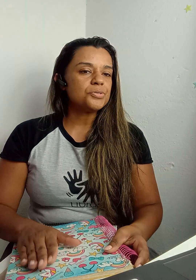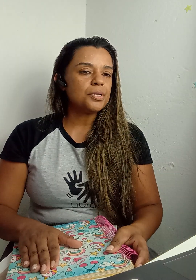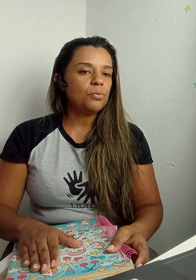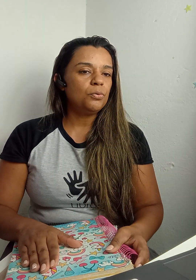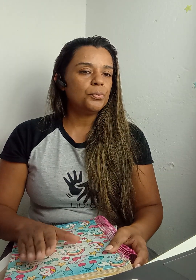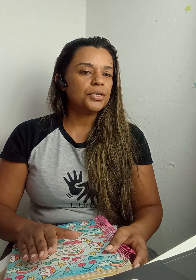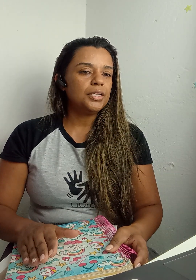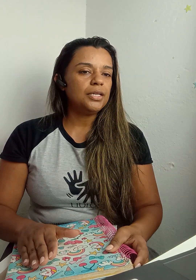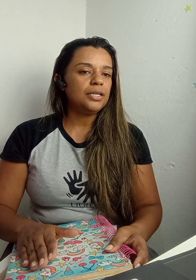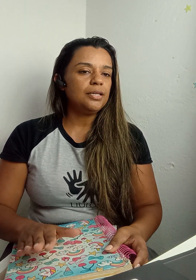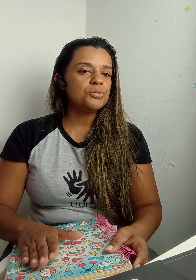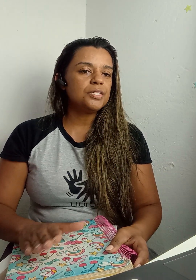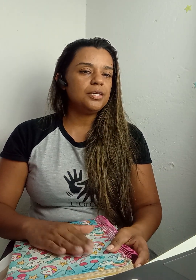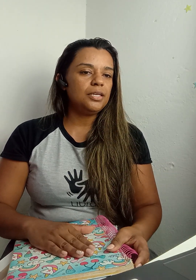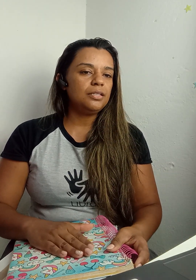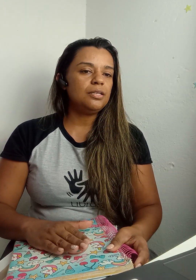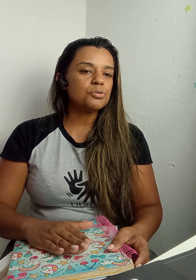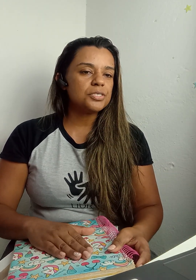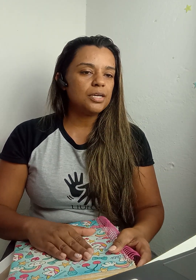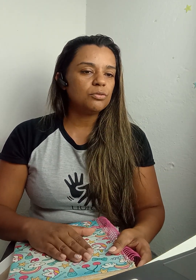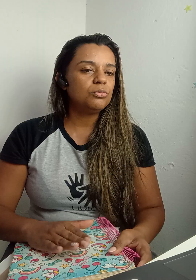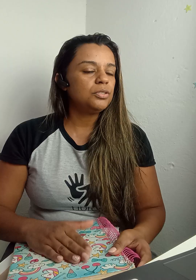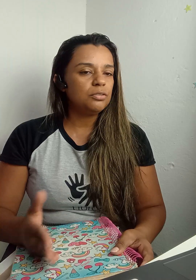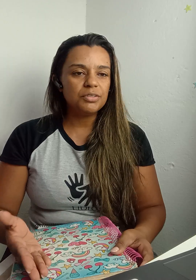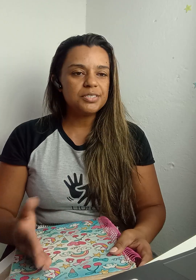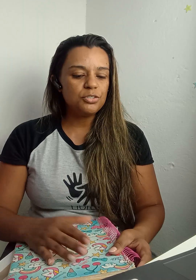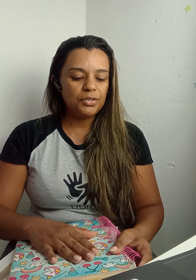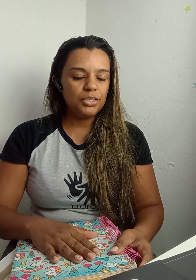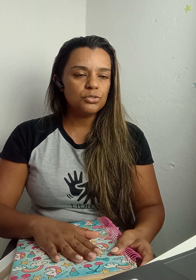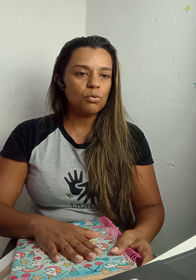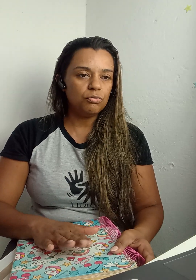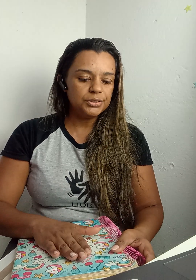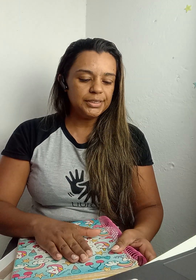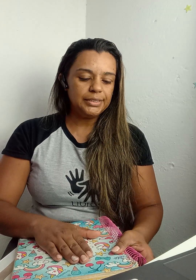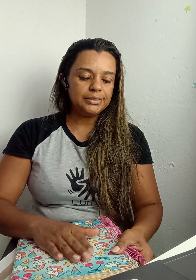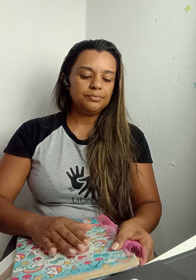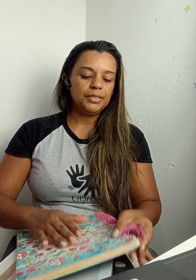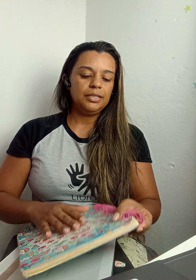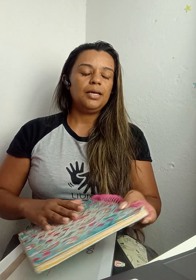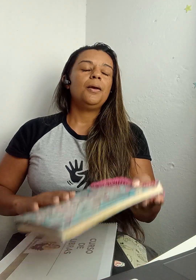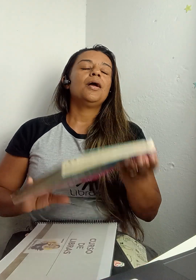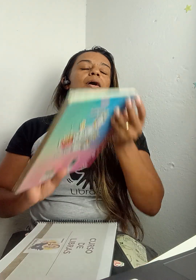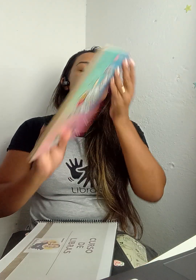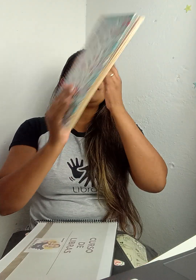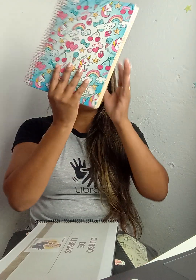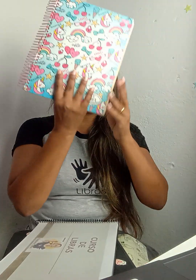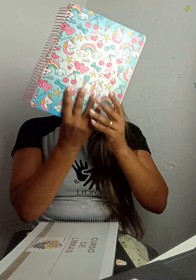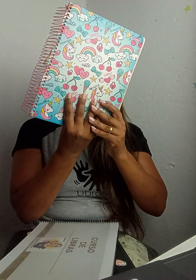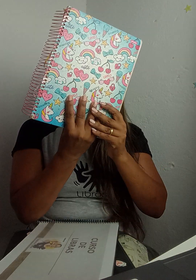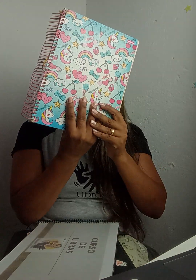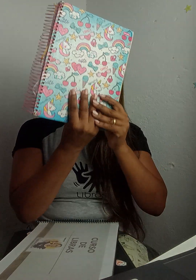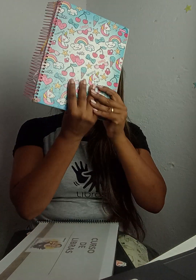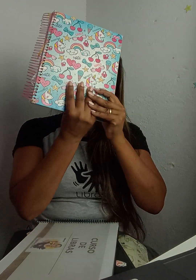tá bom? Porque eu segui, deu certo e não vai ser diferente com vocês. Separa um caderno para